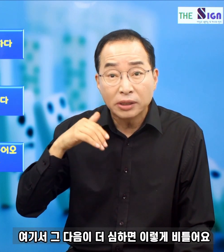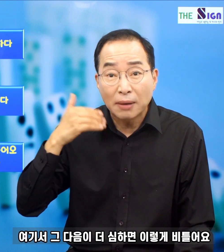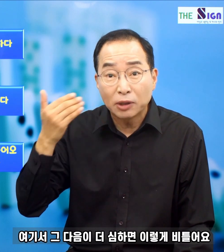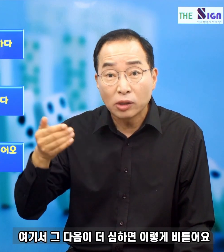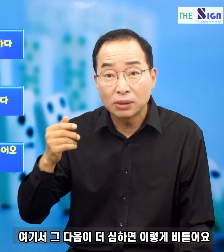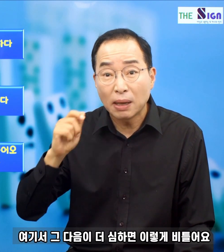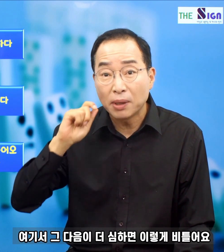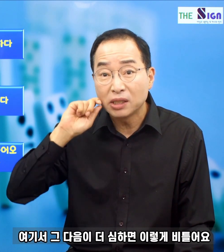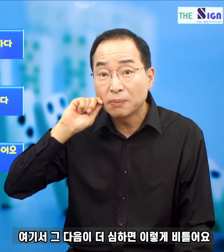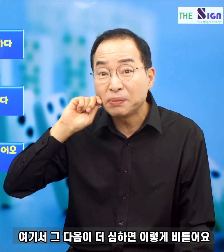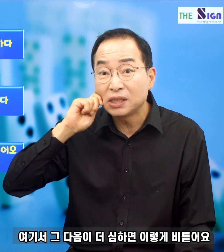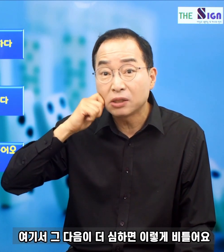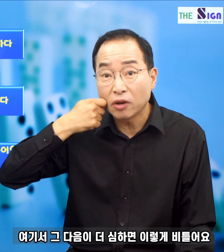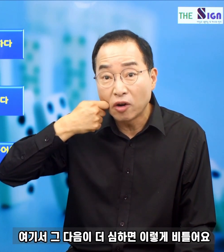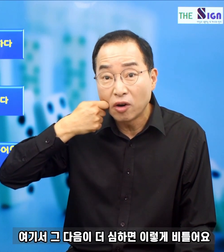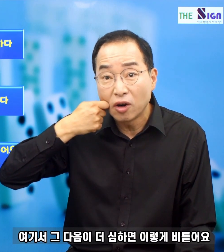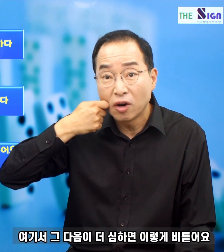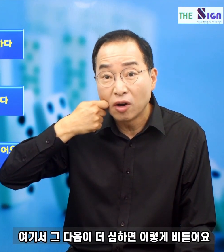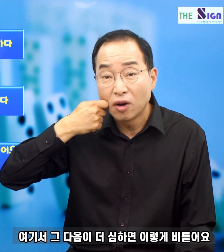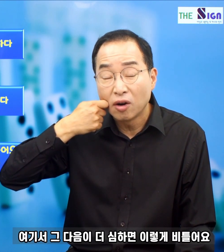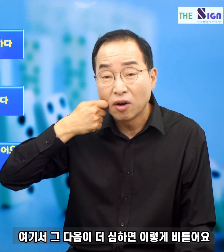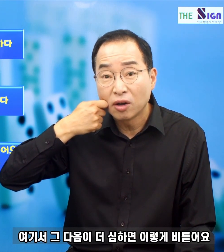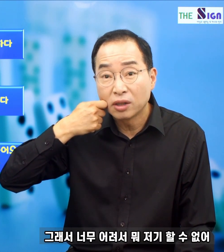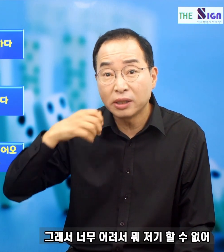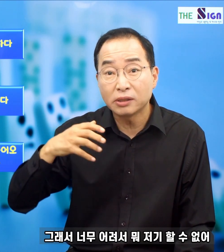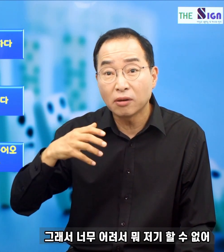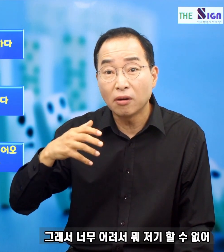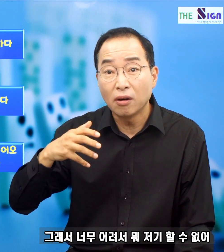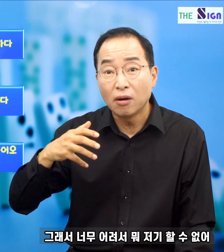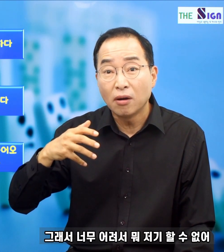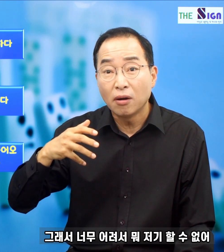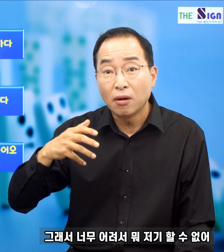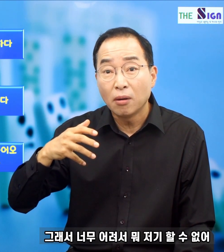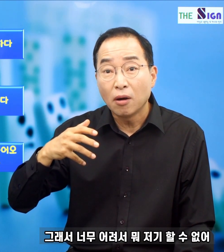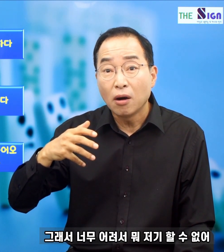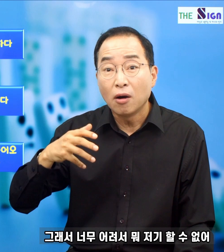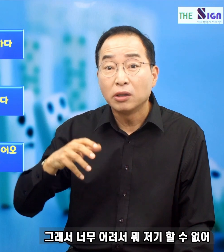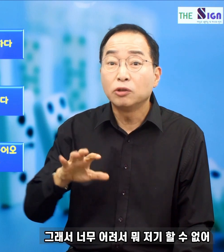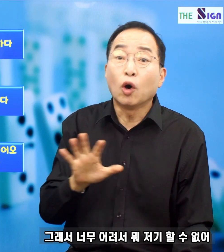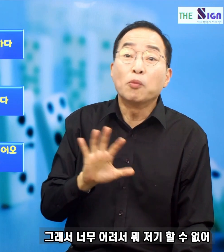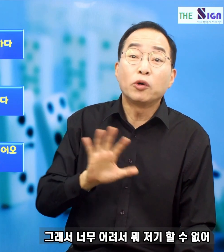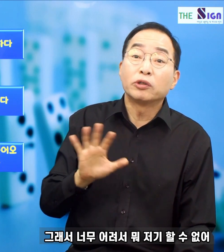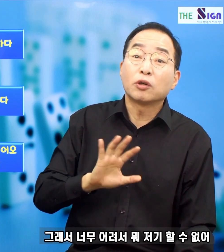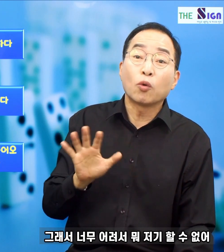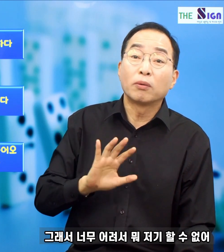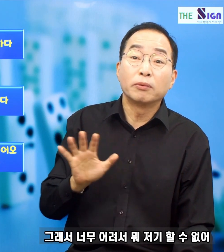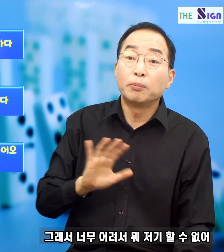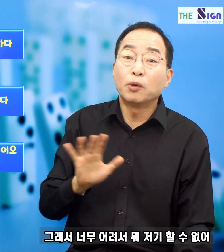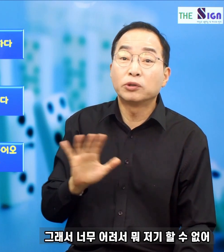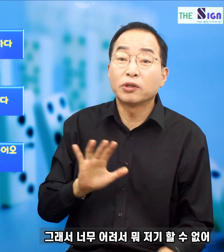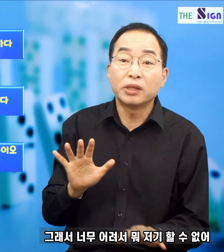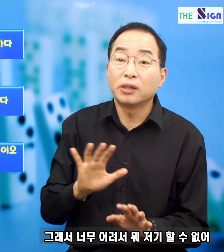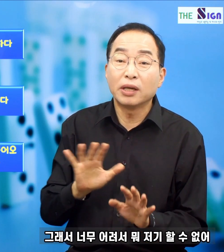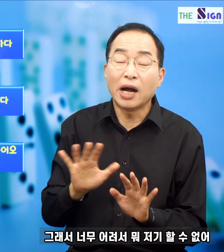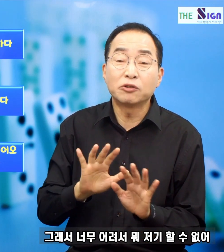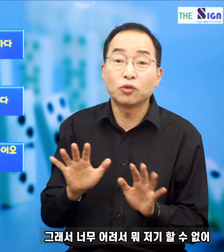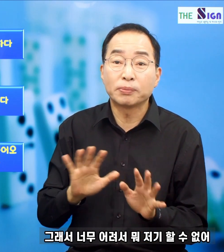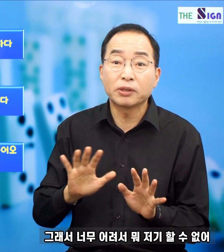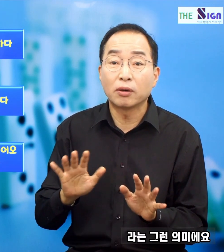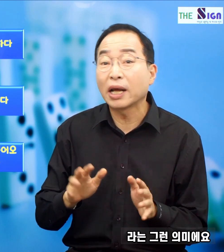더 심하면 이렇게 비틀어요. 그래서 이 너무 어려서 뭐 저기 할 수 없어 라는